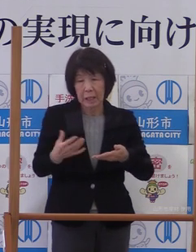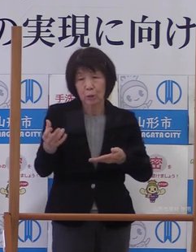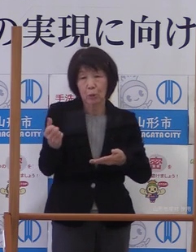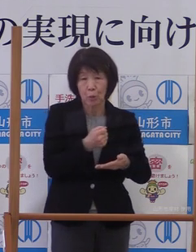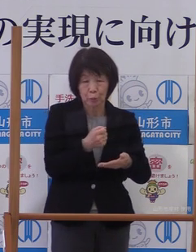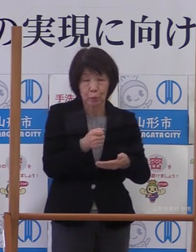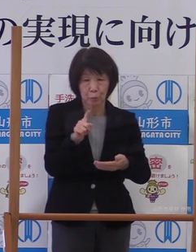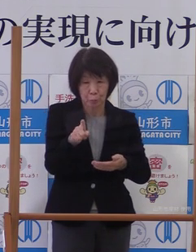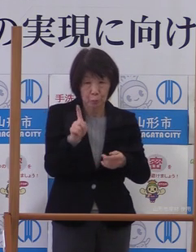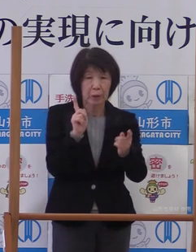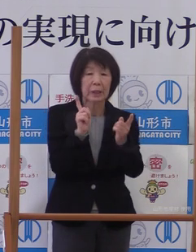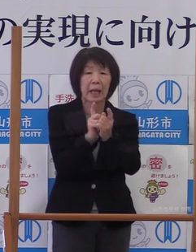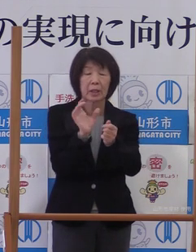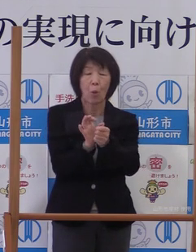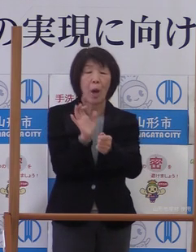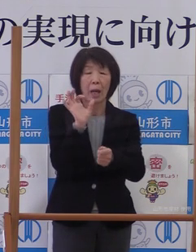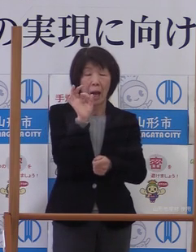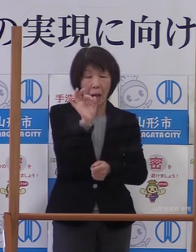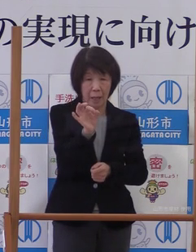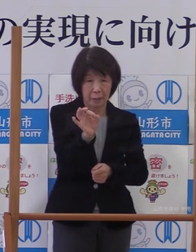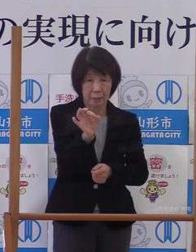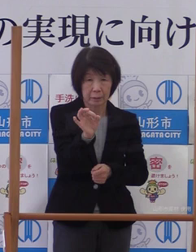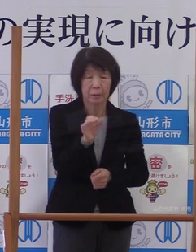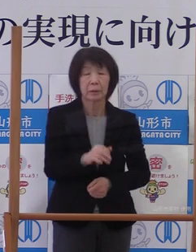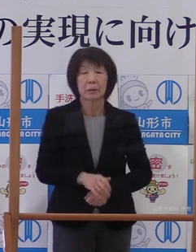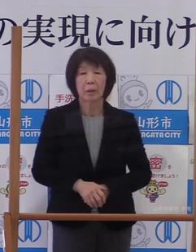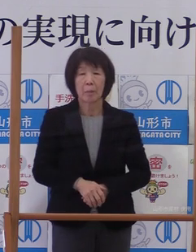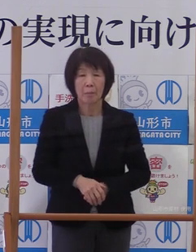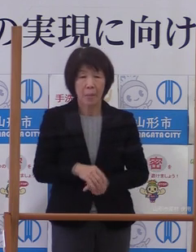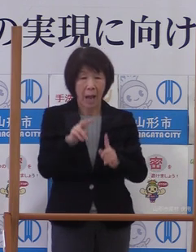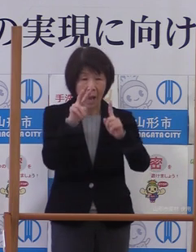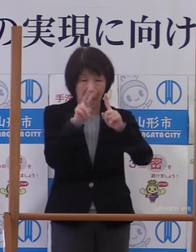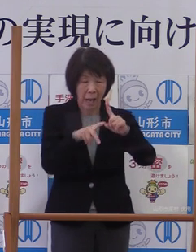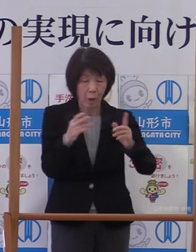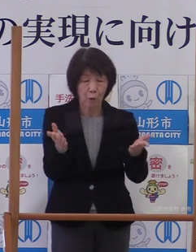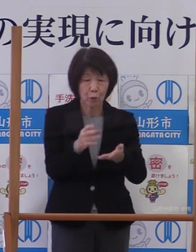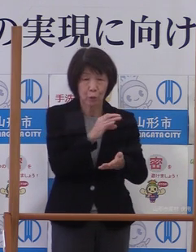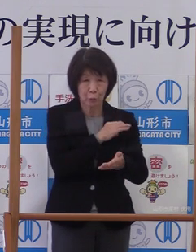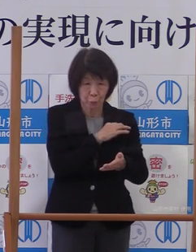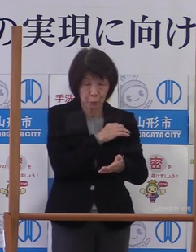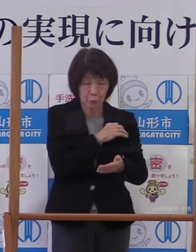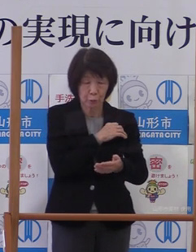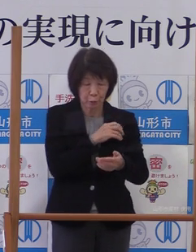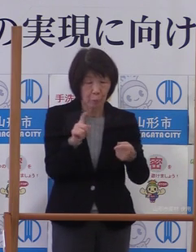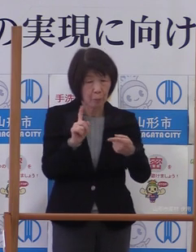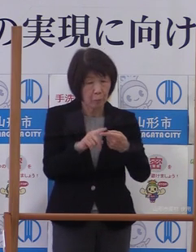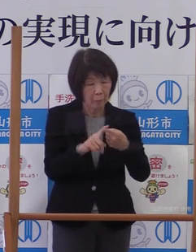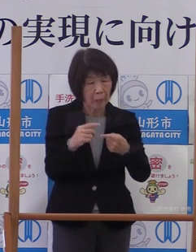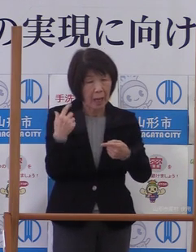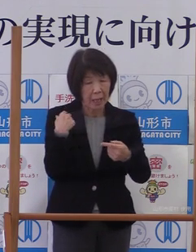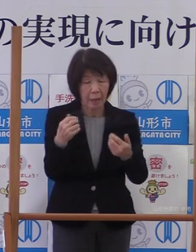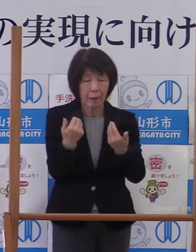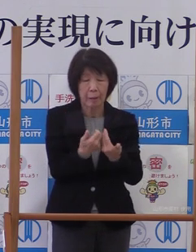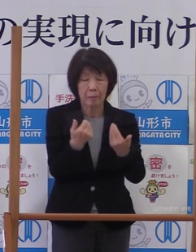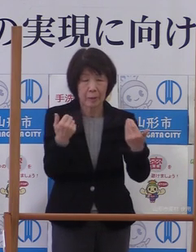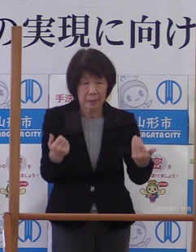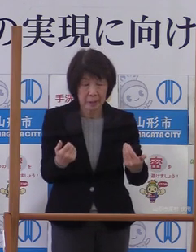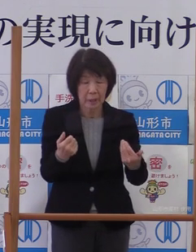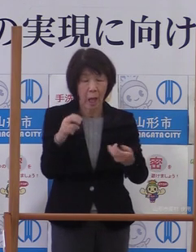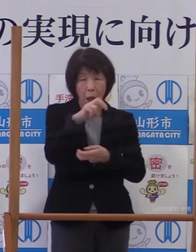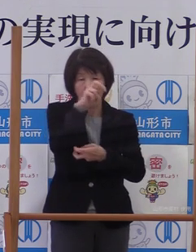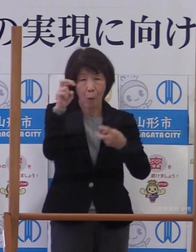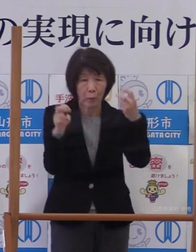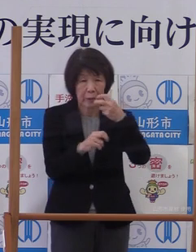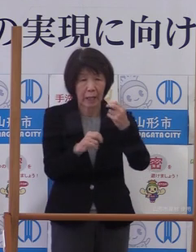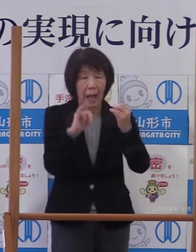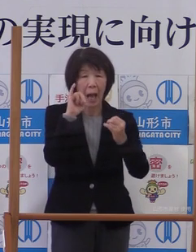援を行います。また介護職員との適切な役割分担のもと、ロボットや ICT の